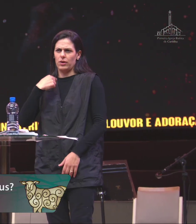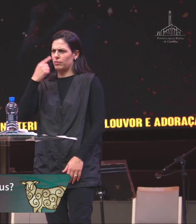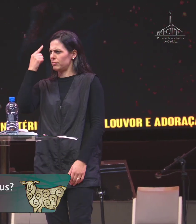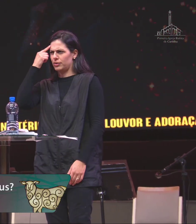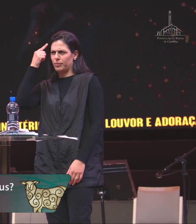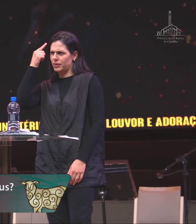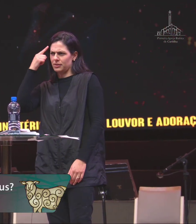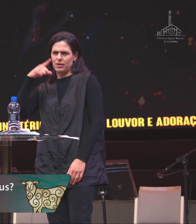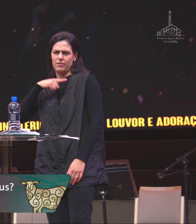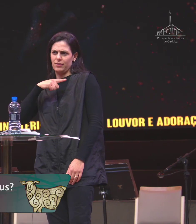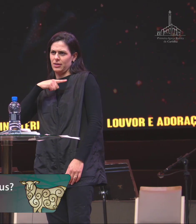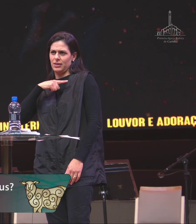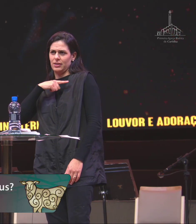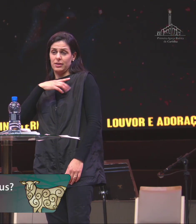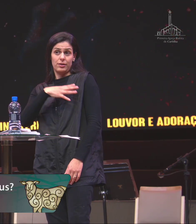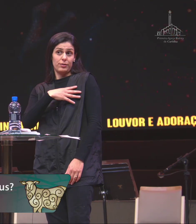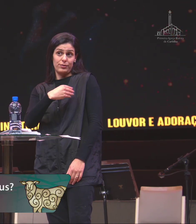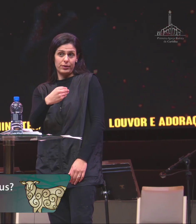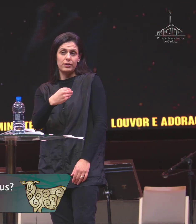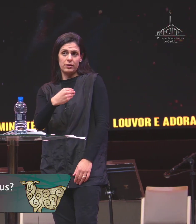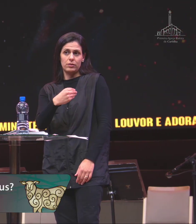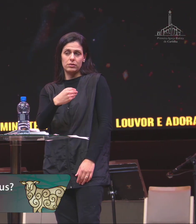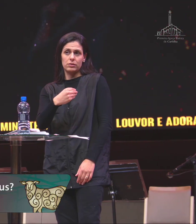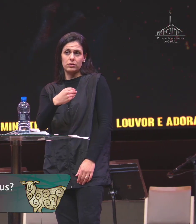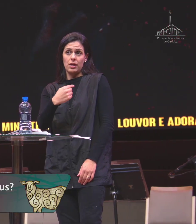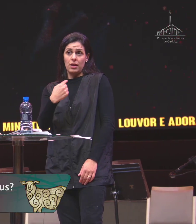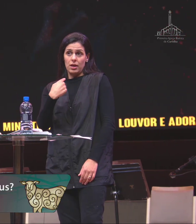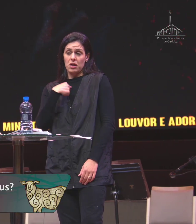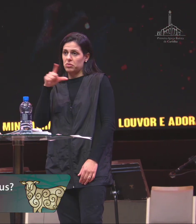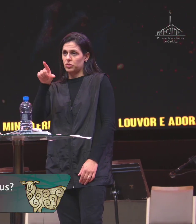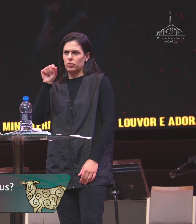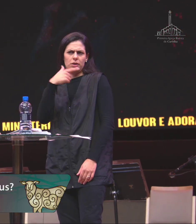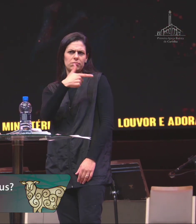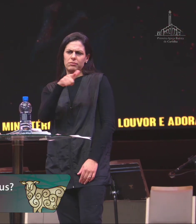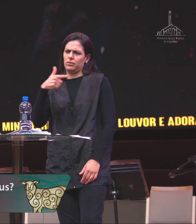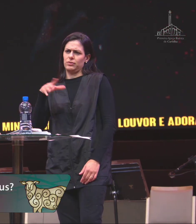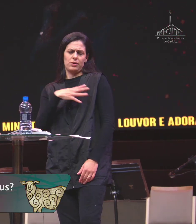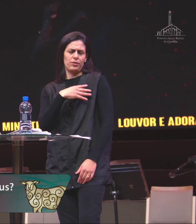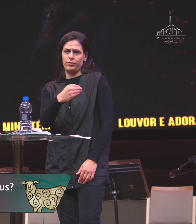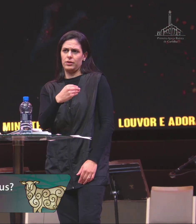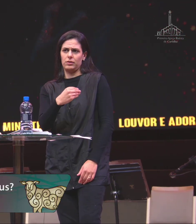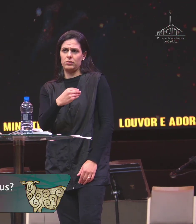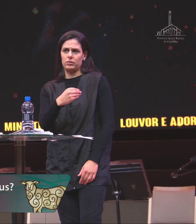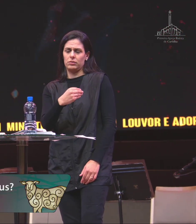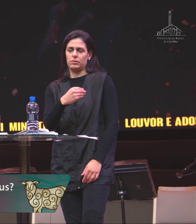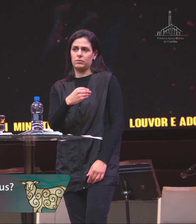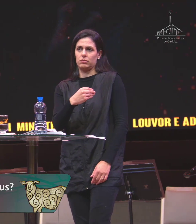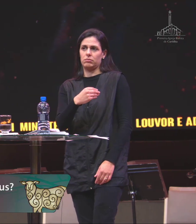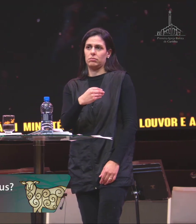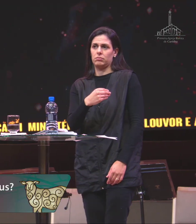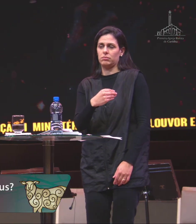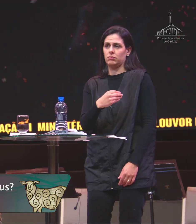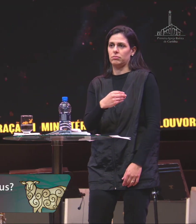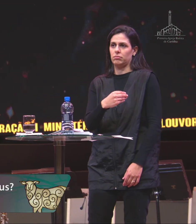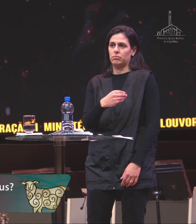Cristo. E hoje eu quero orar com vocês. Eu sei que Deus falou ao coração de muitas pessoas aqui.